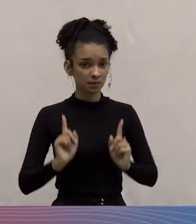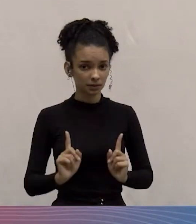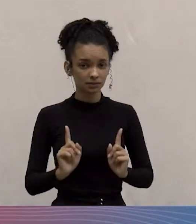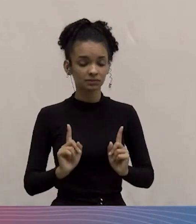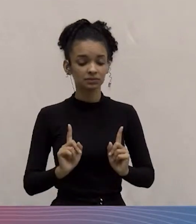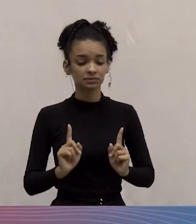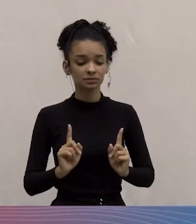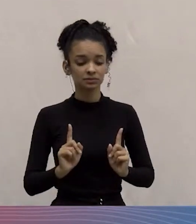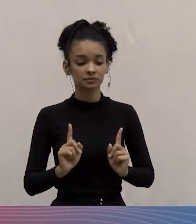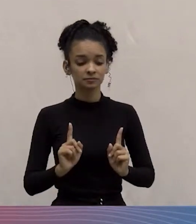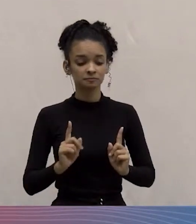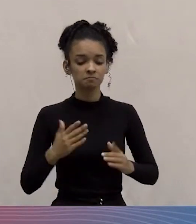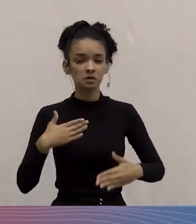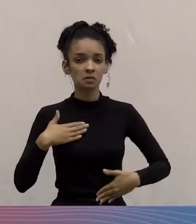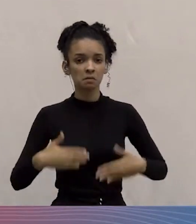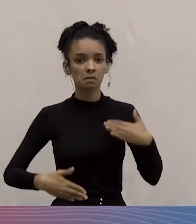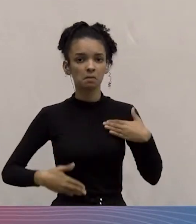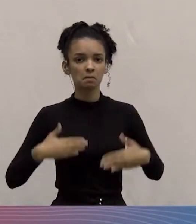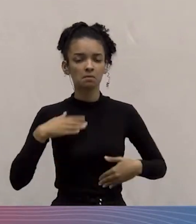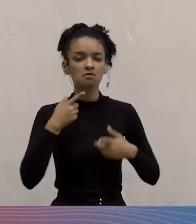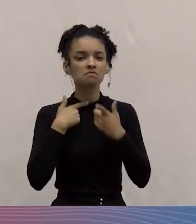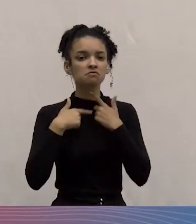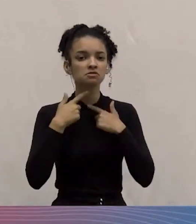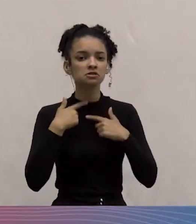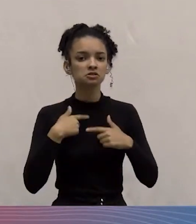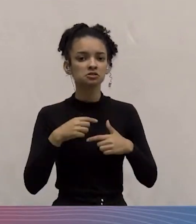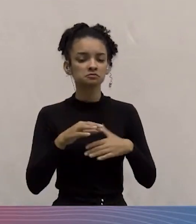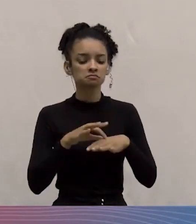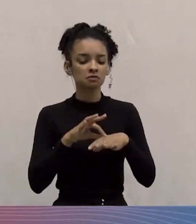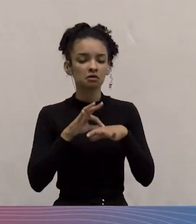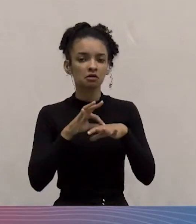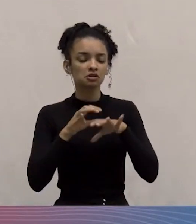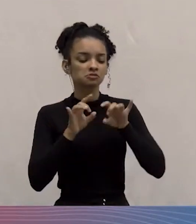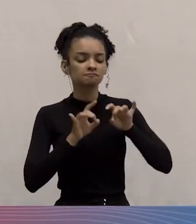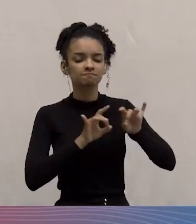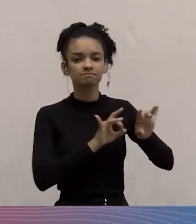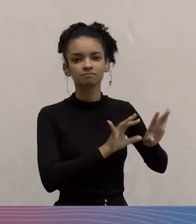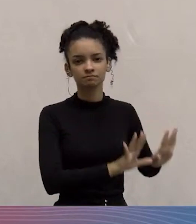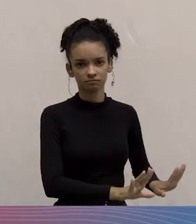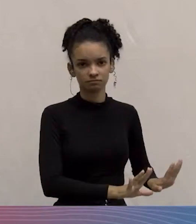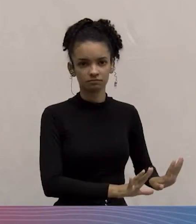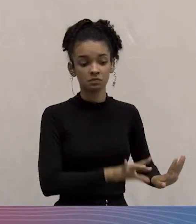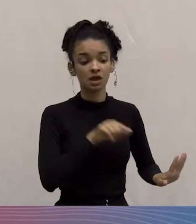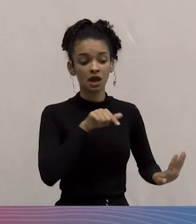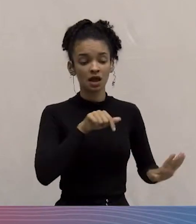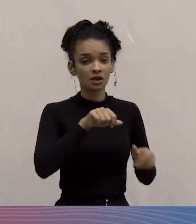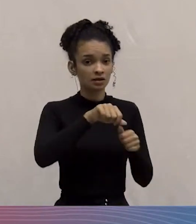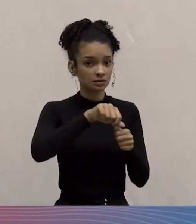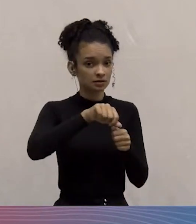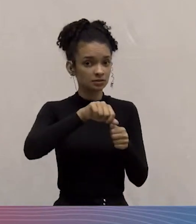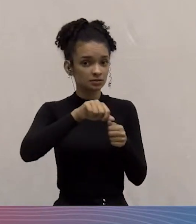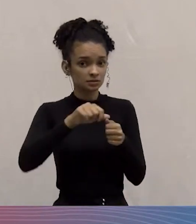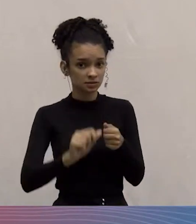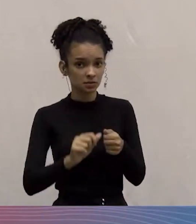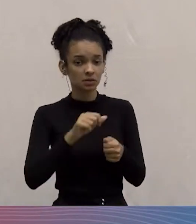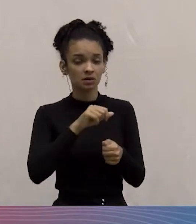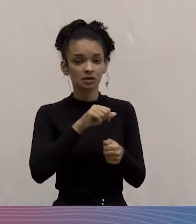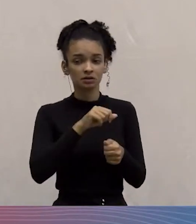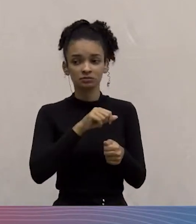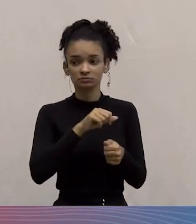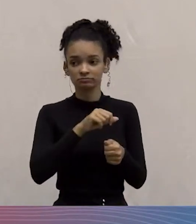despojamento do corpo da carne, que é a circuncisão de